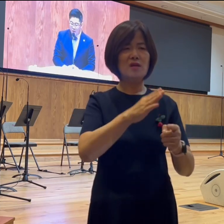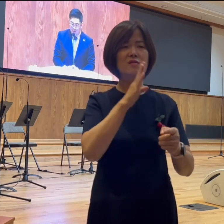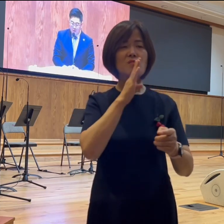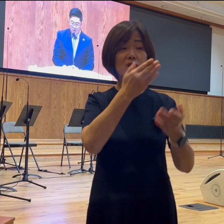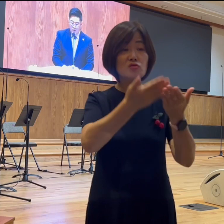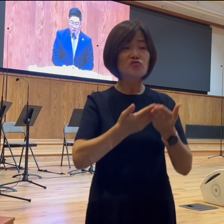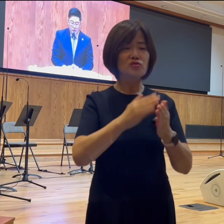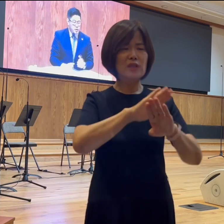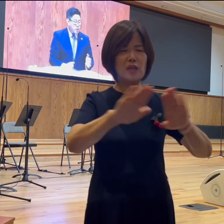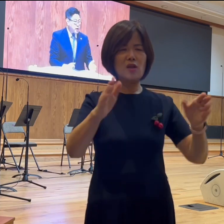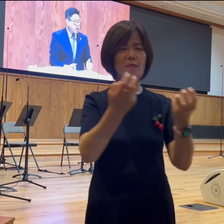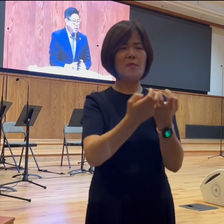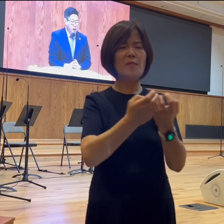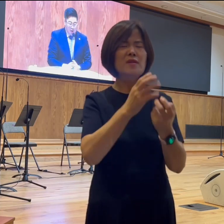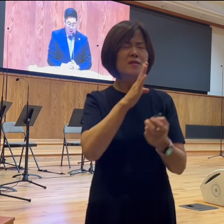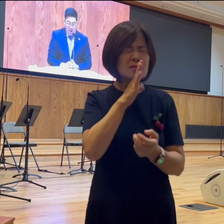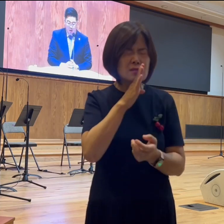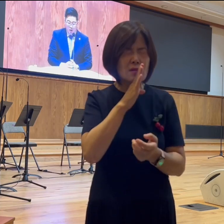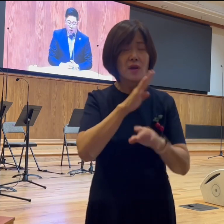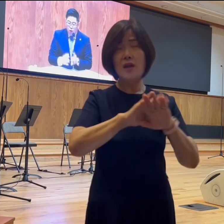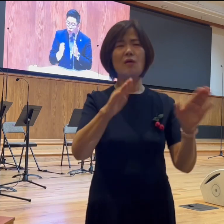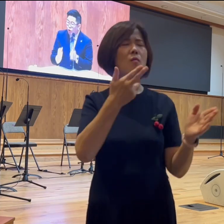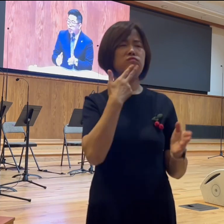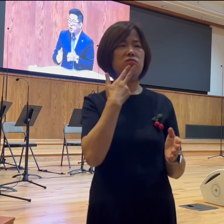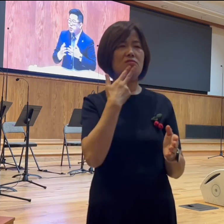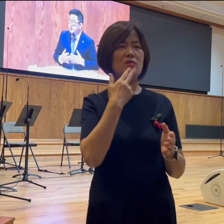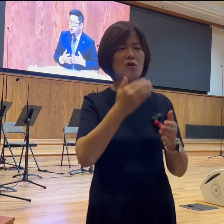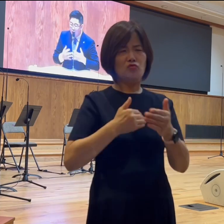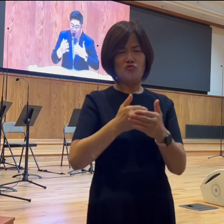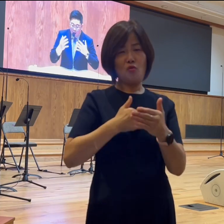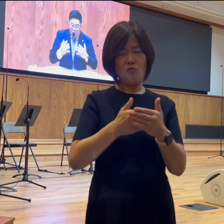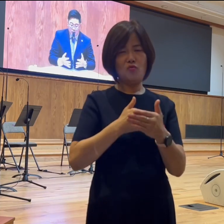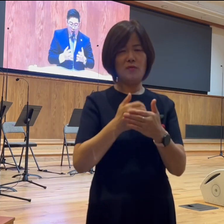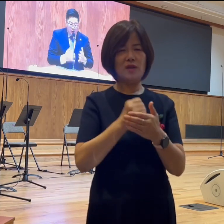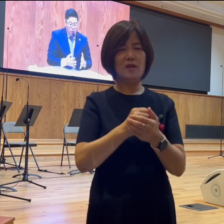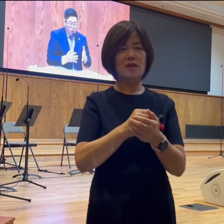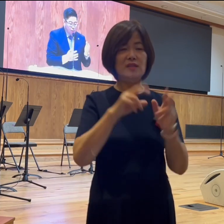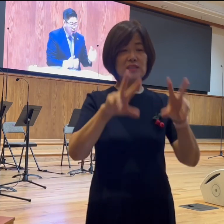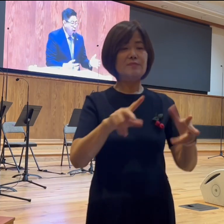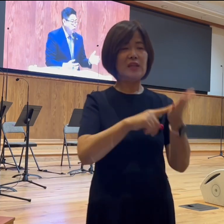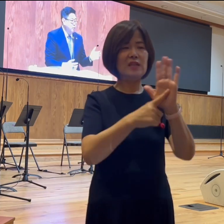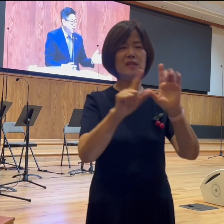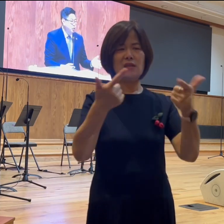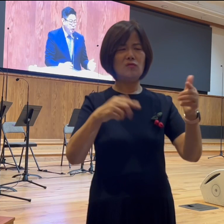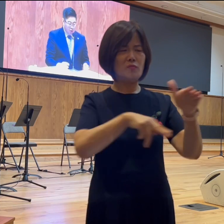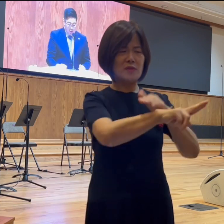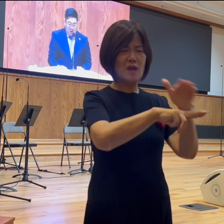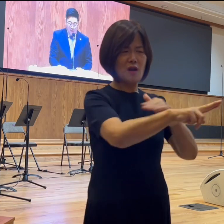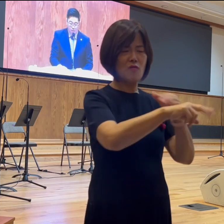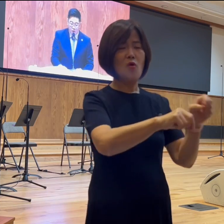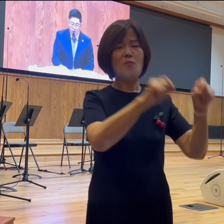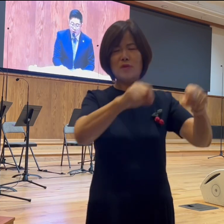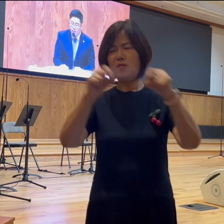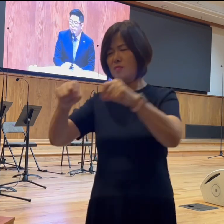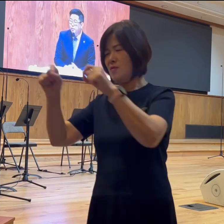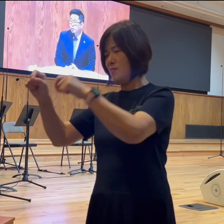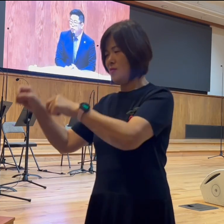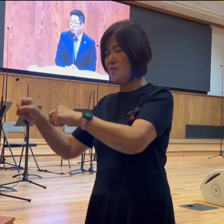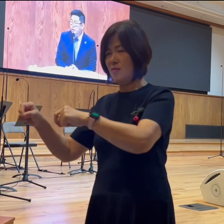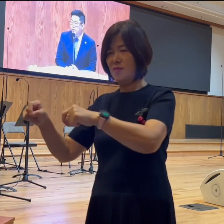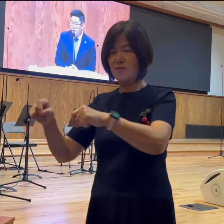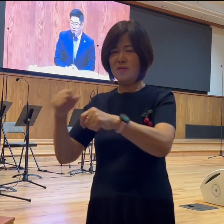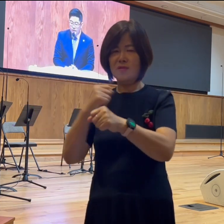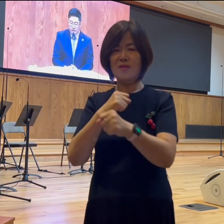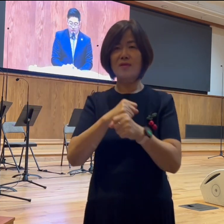해결책은요, 진정한 해결이 아니라 그 두려움이 현실이 되지 않도록 피하고 미루는 것에 그치는 방법들 뿐인